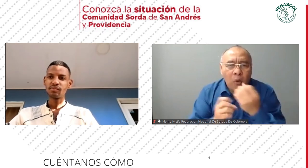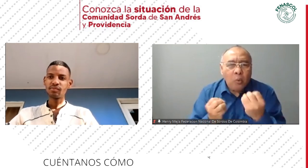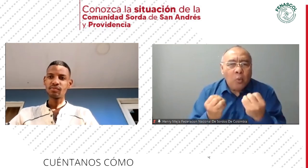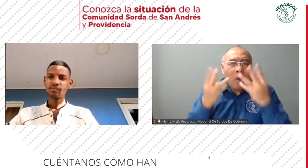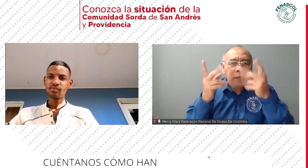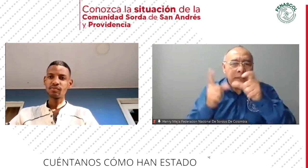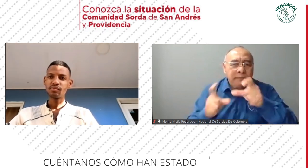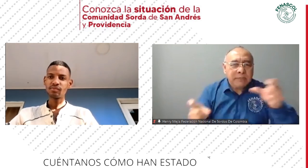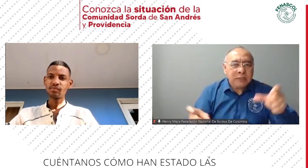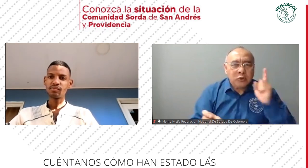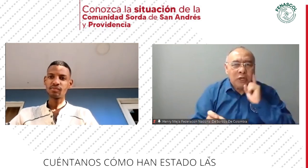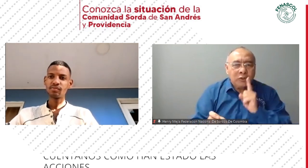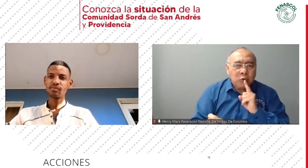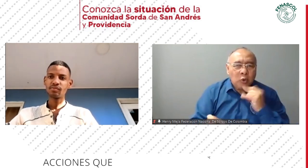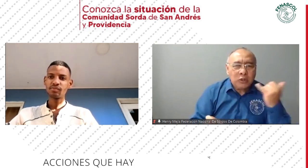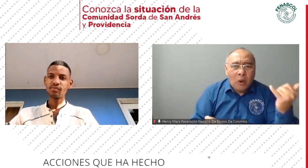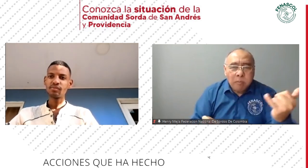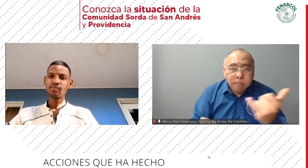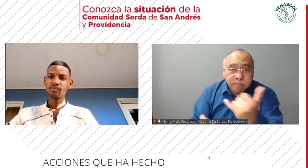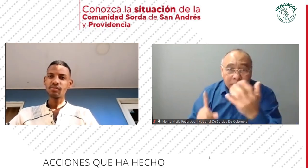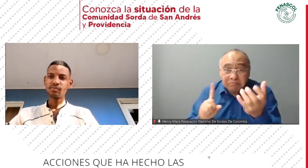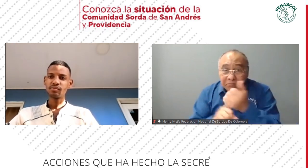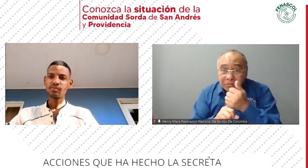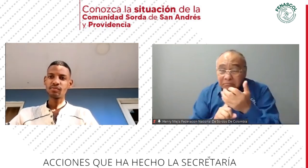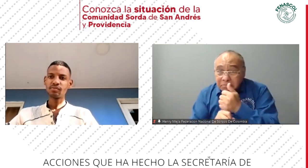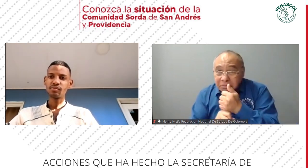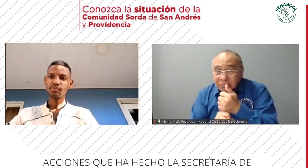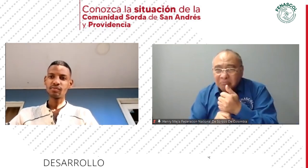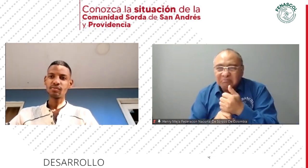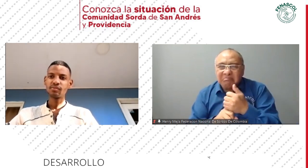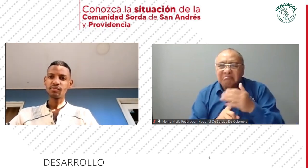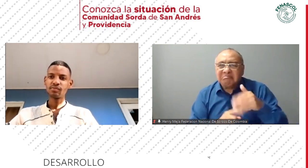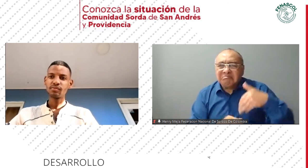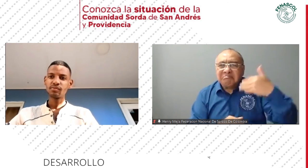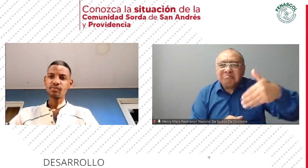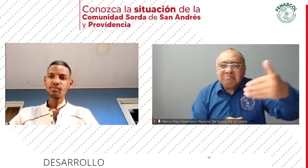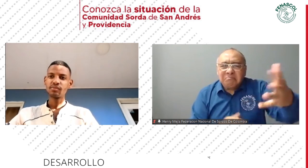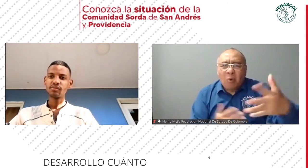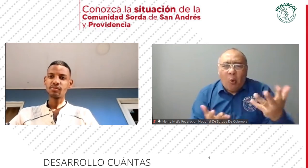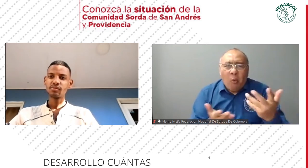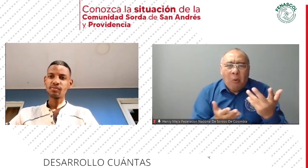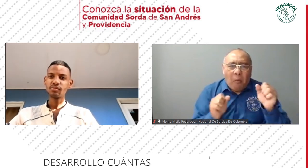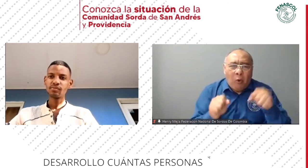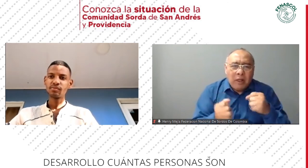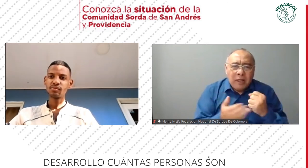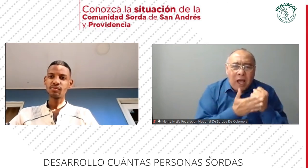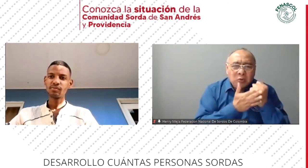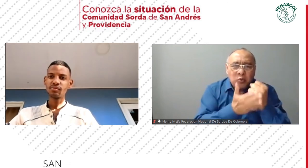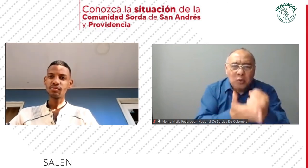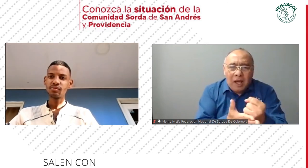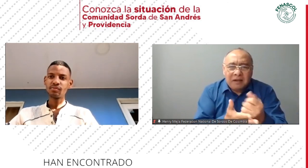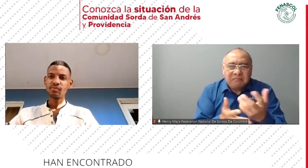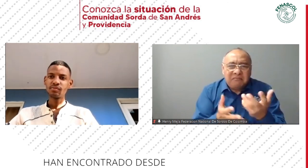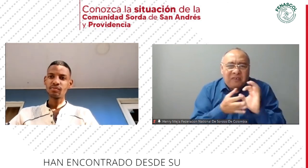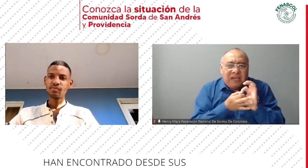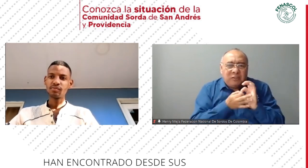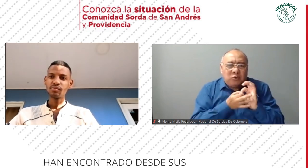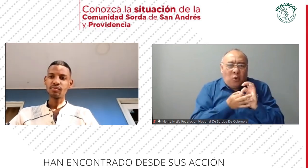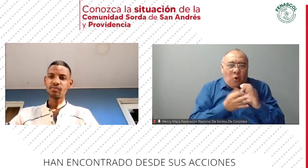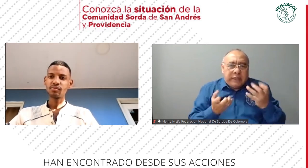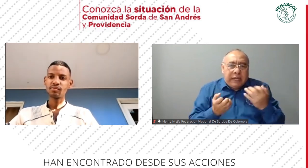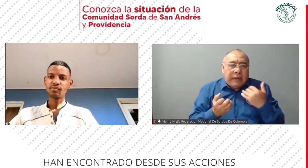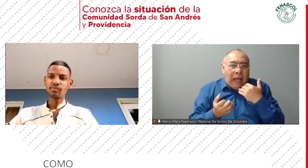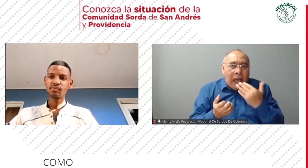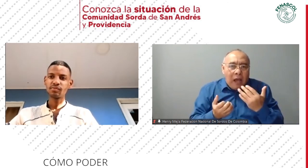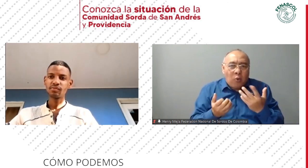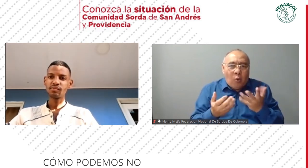han estado las acciones que ha hecho la secretaria de desarrollo cuántas personas sordas han encontrado desde sus acciones